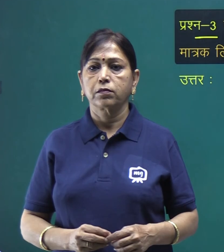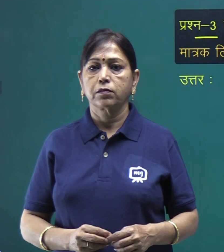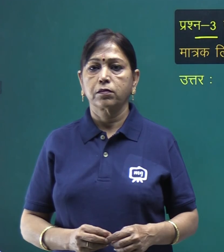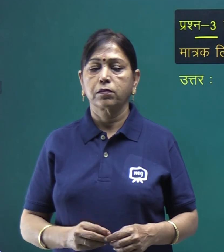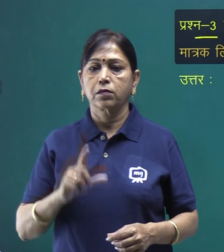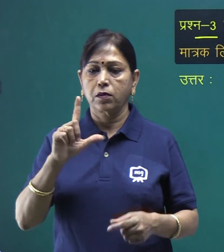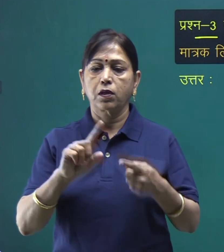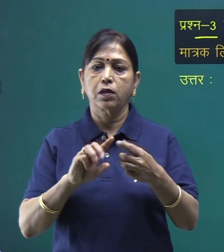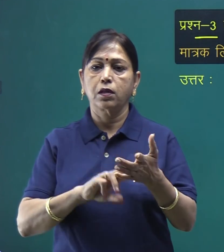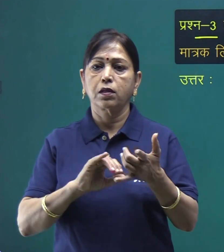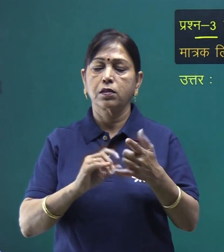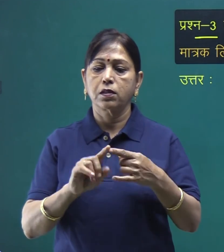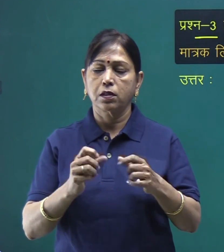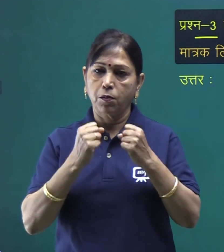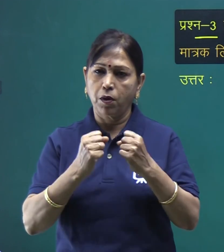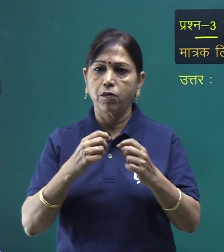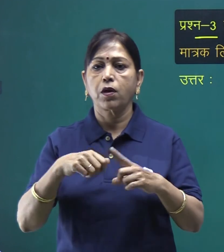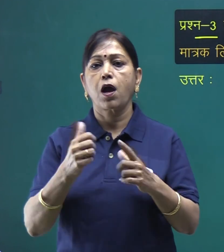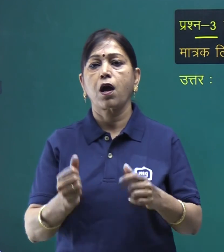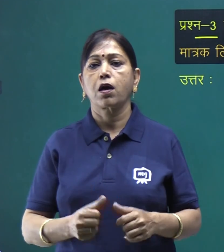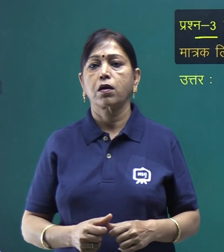लेंस की क्षमता का